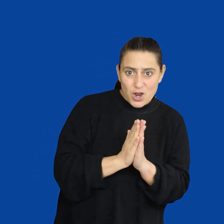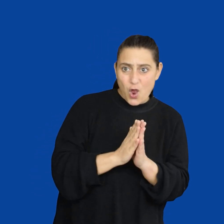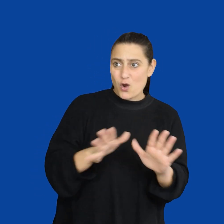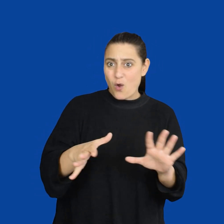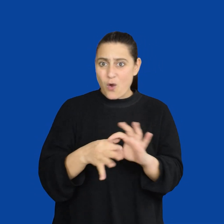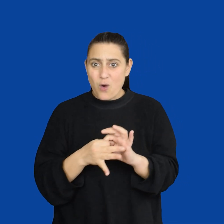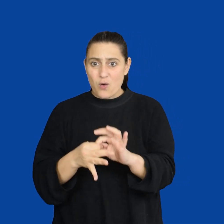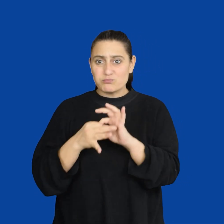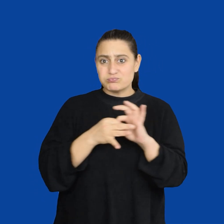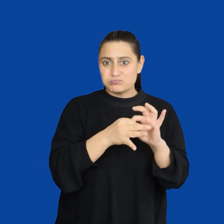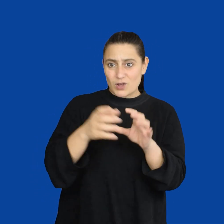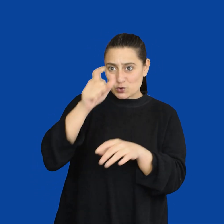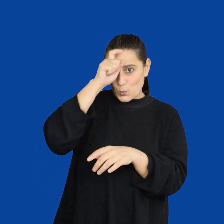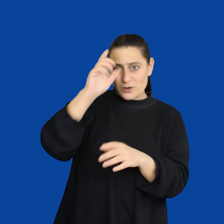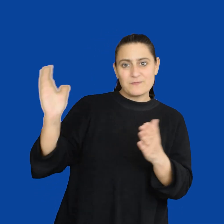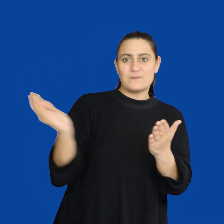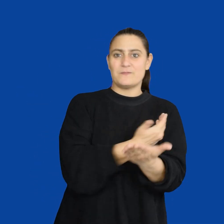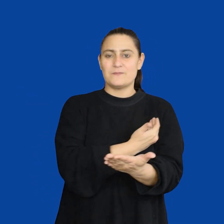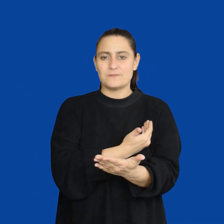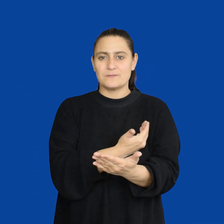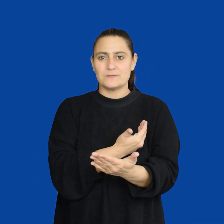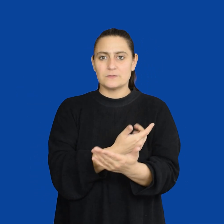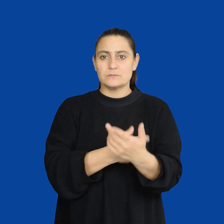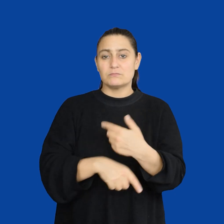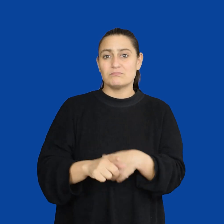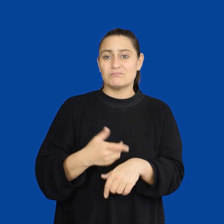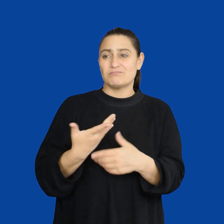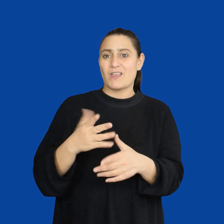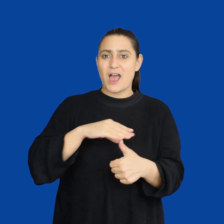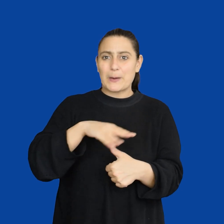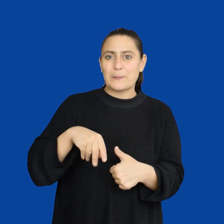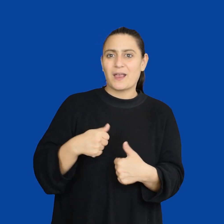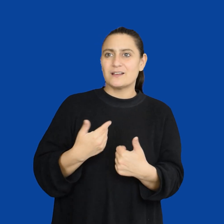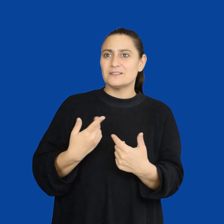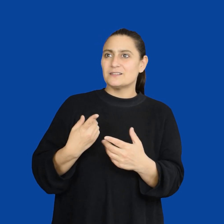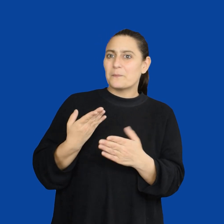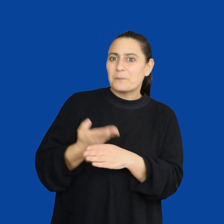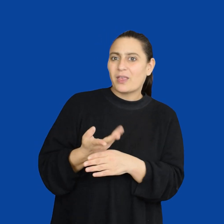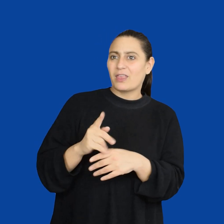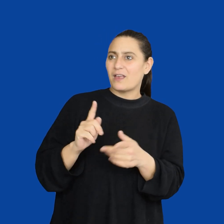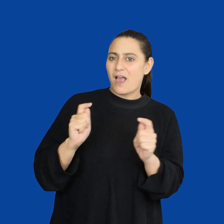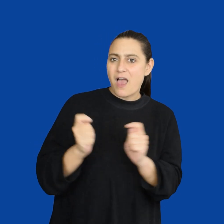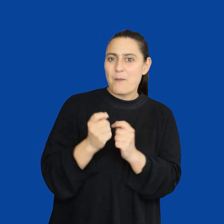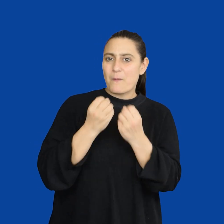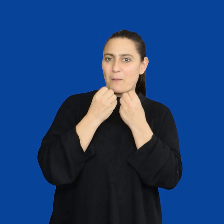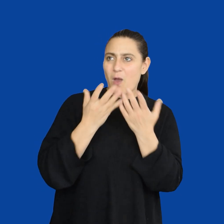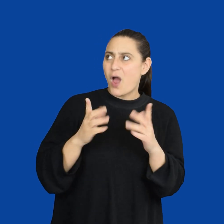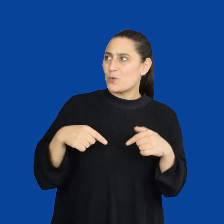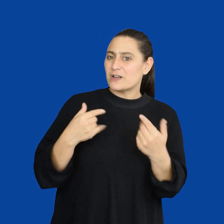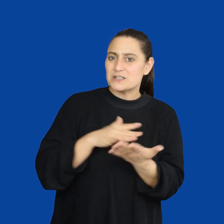ni religión ni lazos étnicos con el grupo dominante. Las demandas armenias por la obtención de reformas